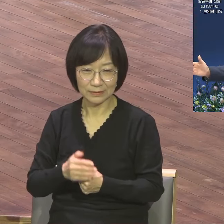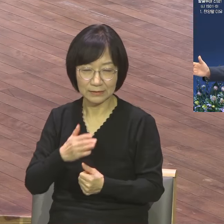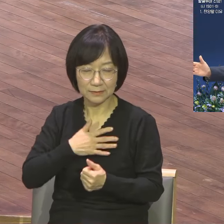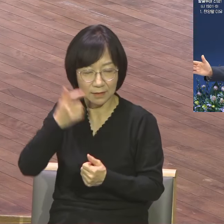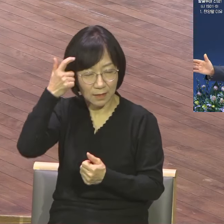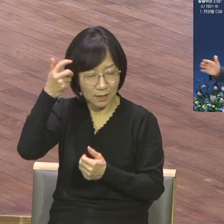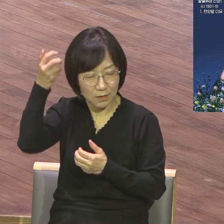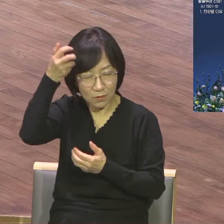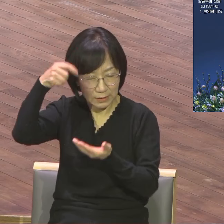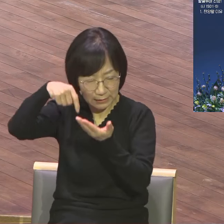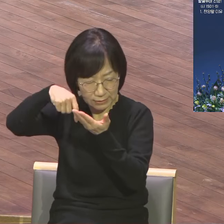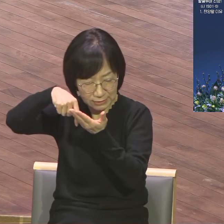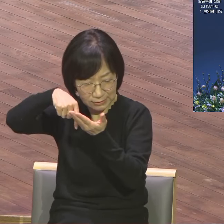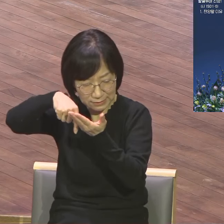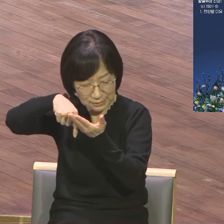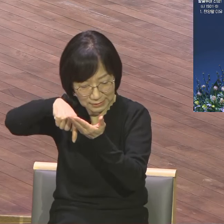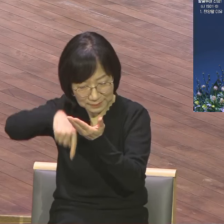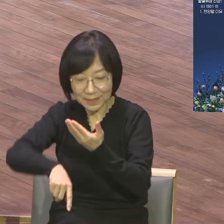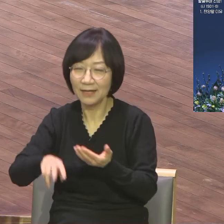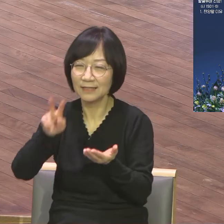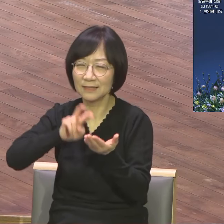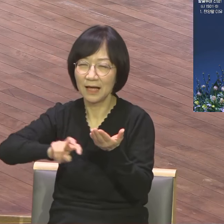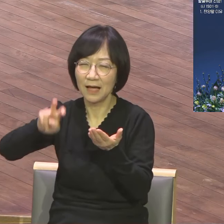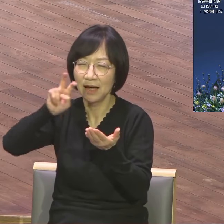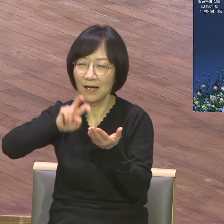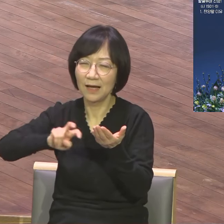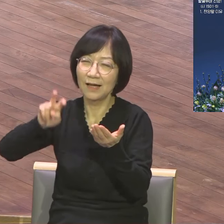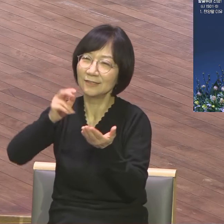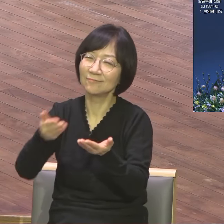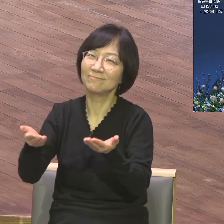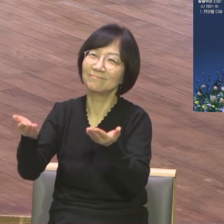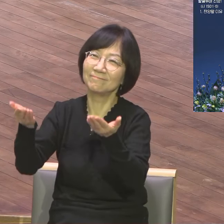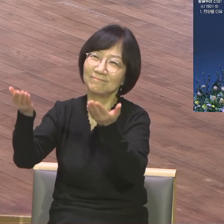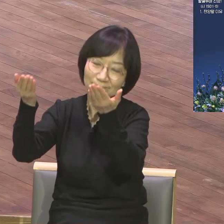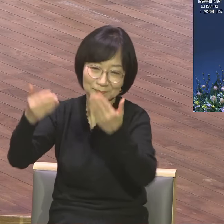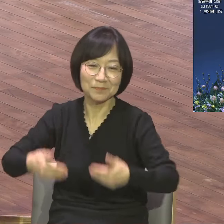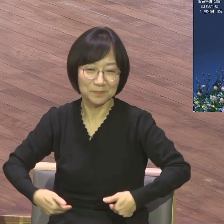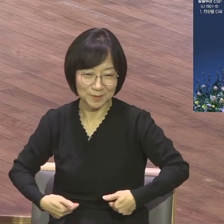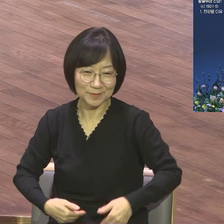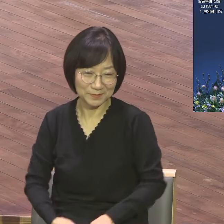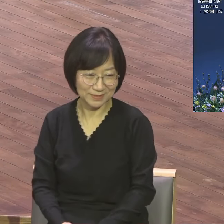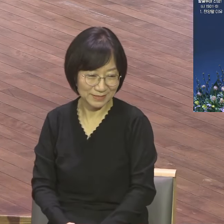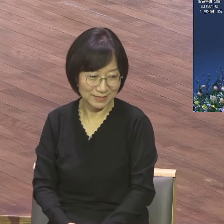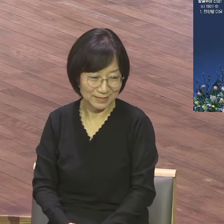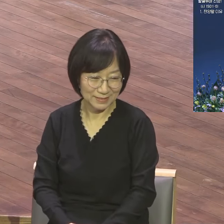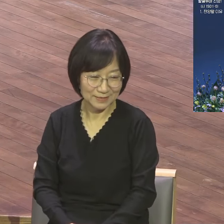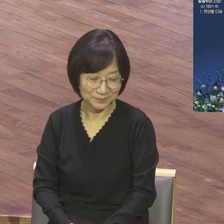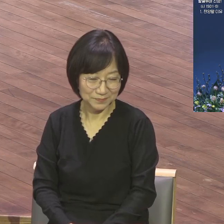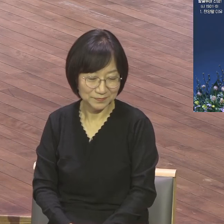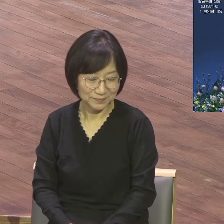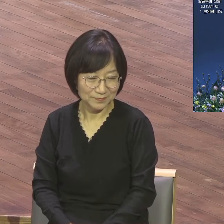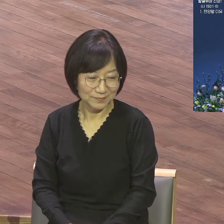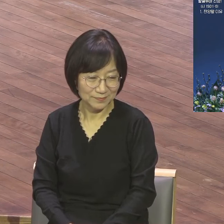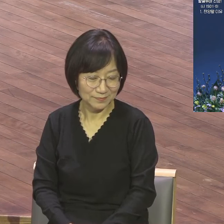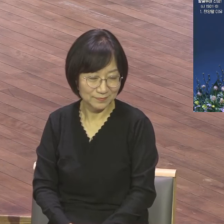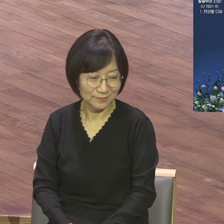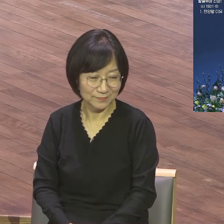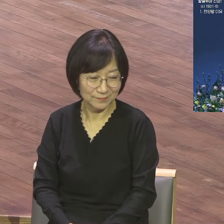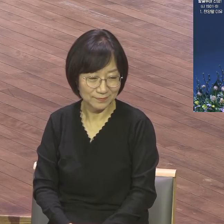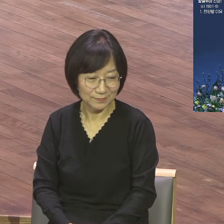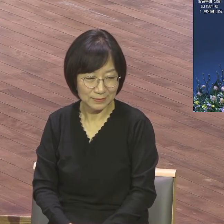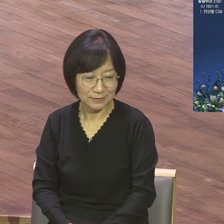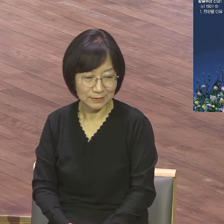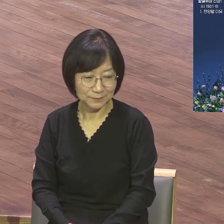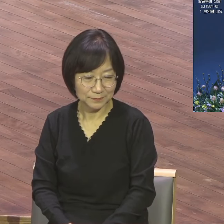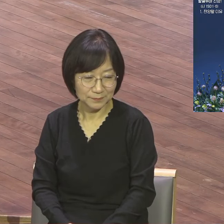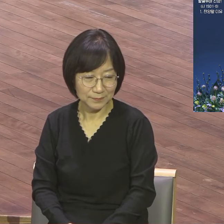된다는 거지요. 찬양 내 속에서 찬양이 혼자서. 하나님 찬양을 듣기도 하고 부르기도 하고 이